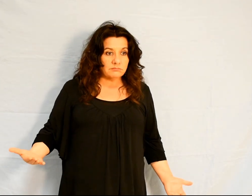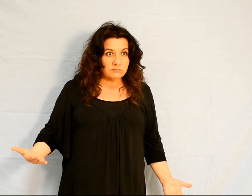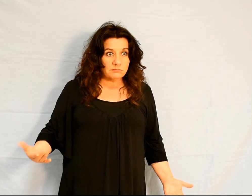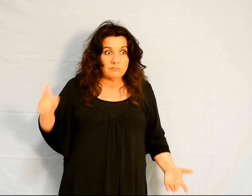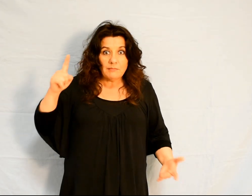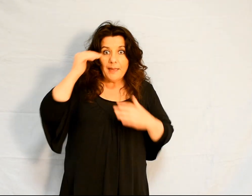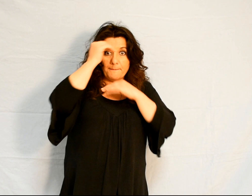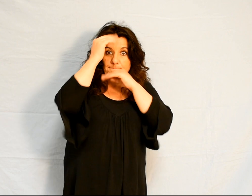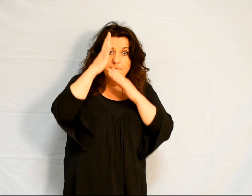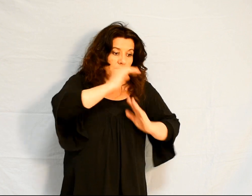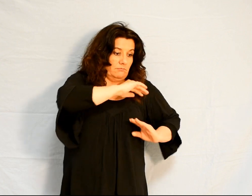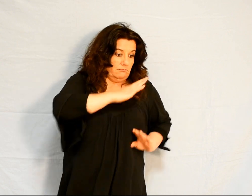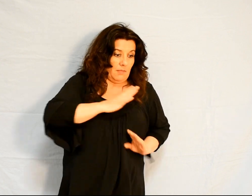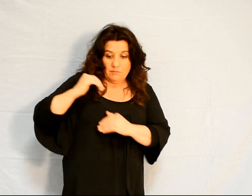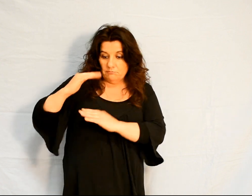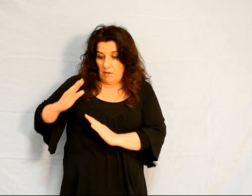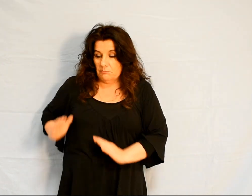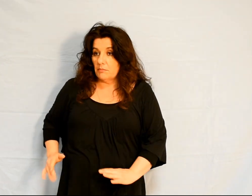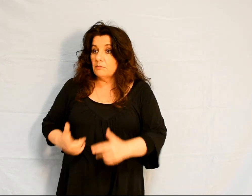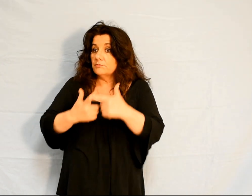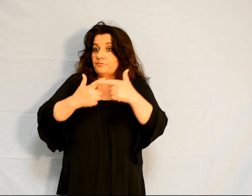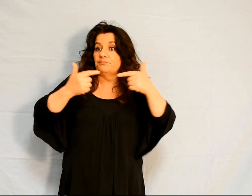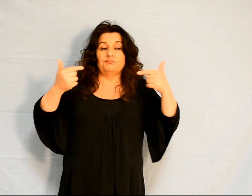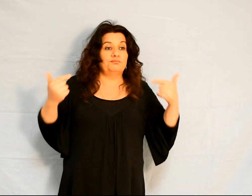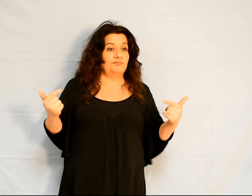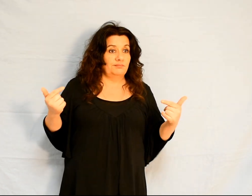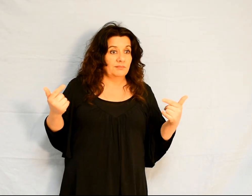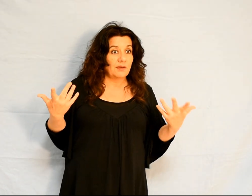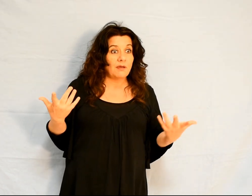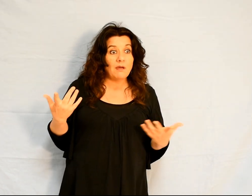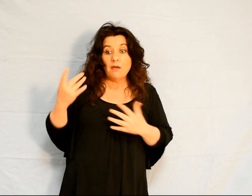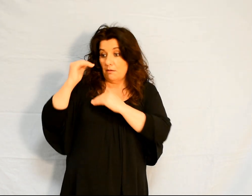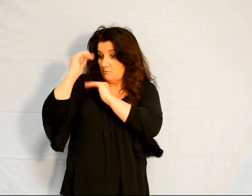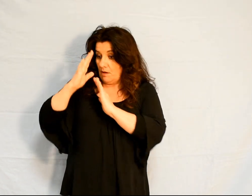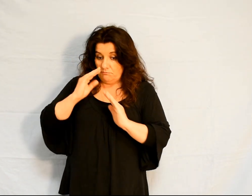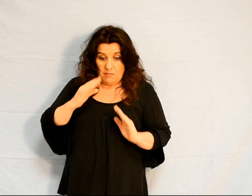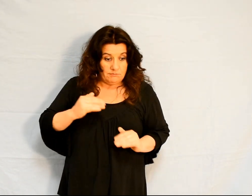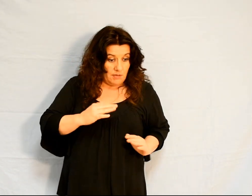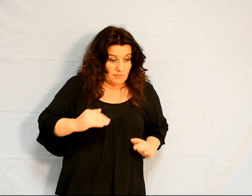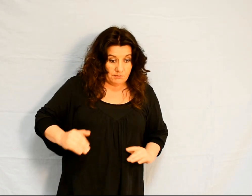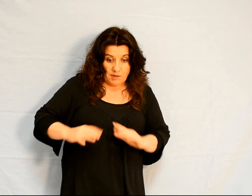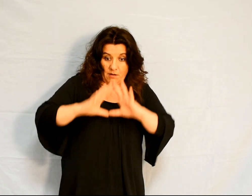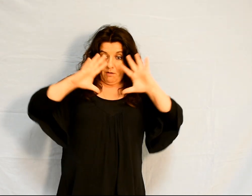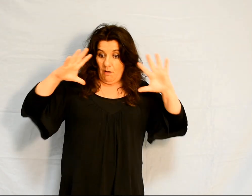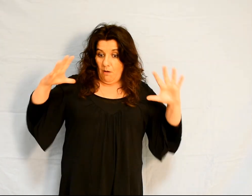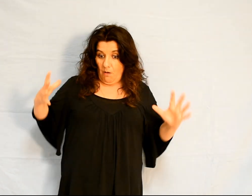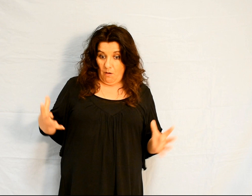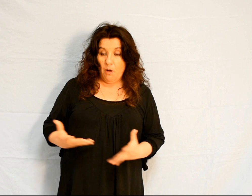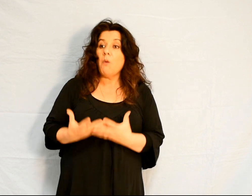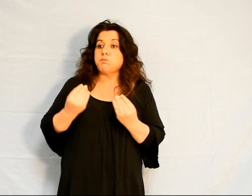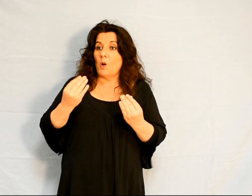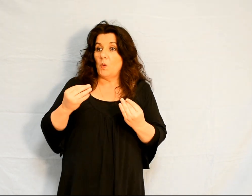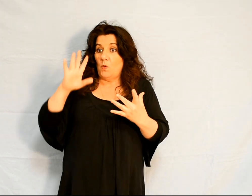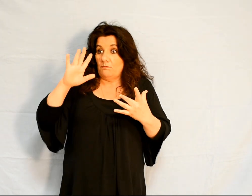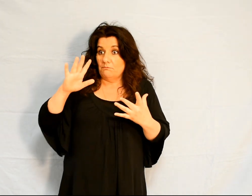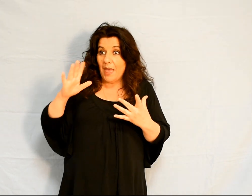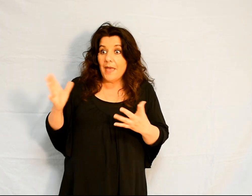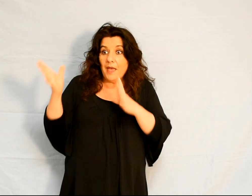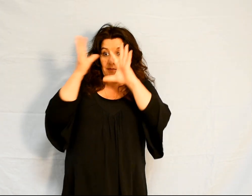membres. Et tous les membres, malgré leur nombre, ne forment qu'un seul corps.